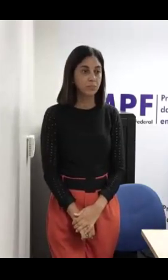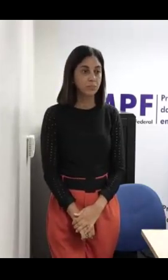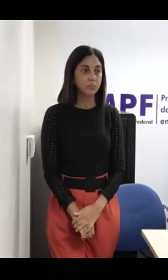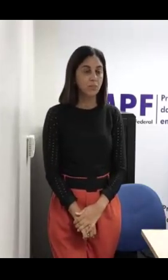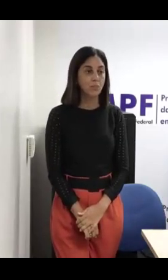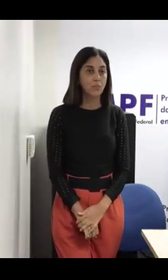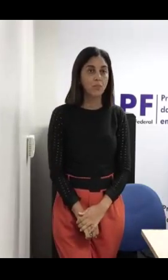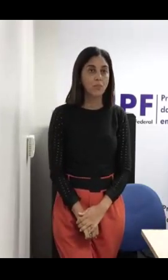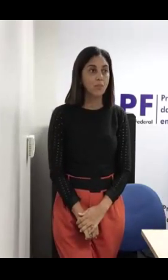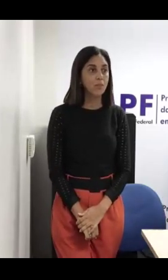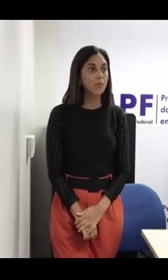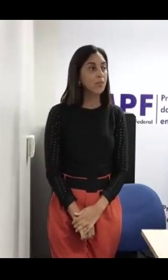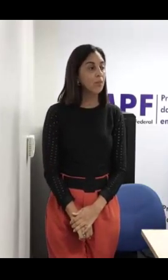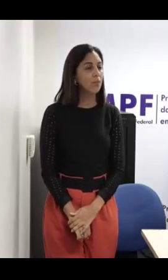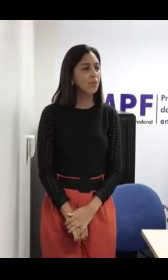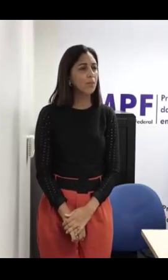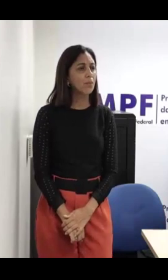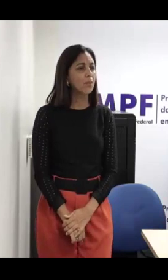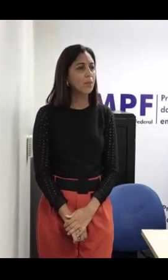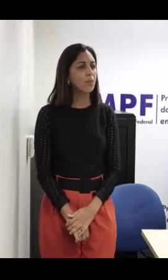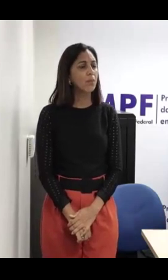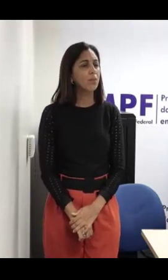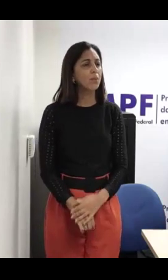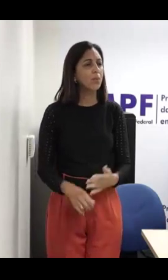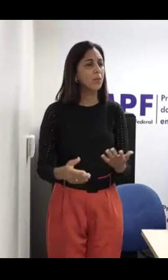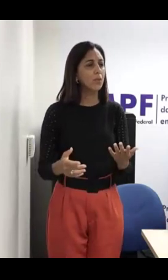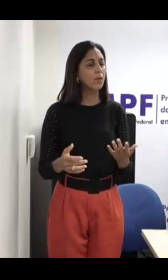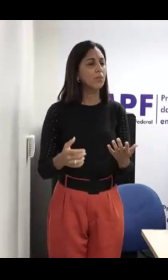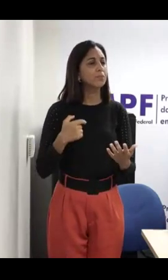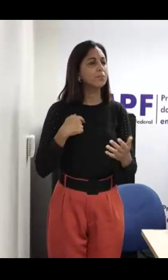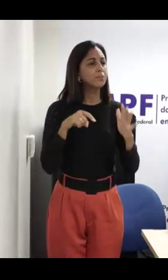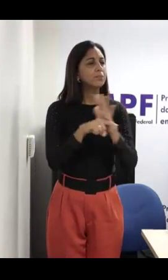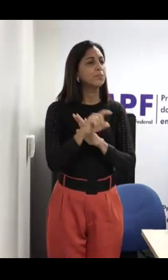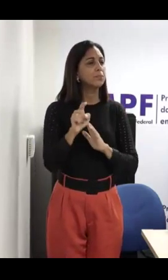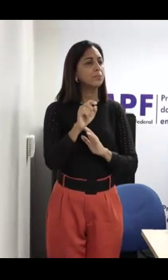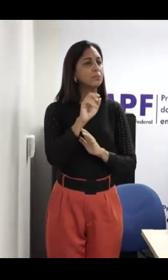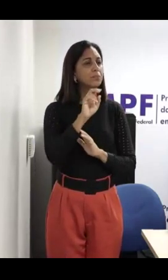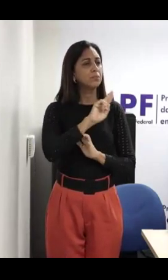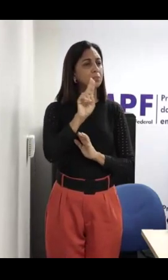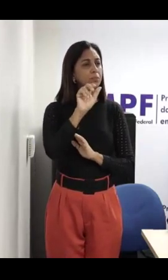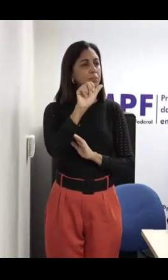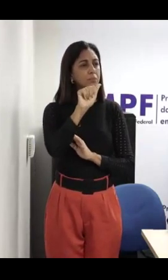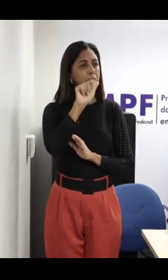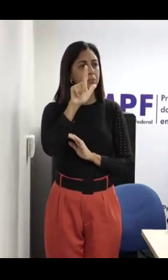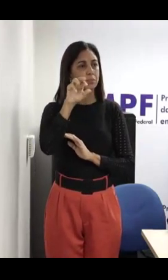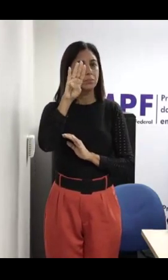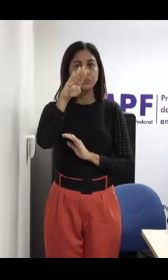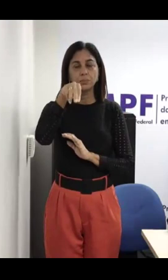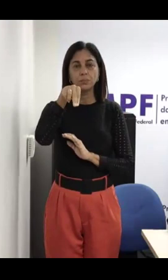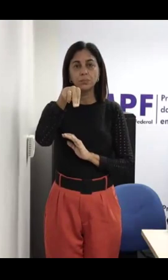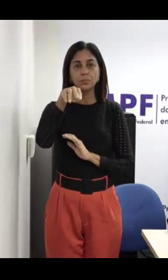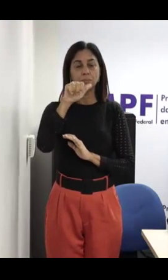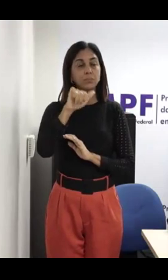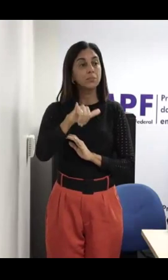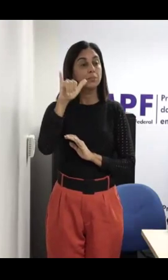Eu Sou coordenadora Estou como coordenadora da família acolhedora hoje em Santarém que é um acolhimento que também é de medida